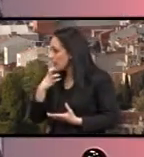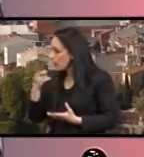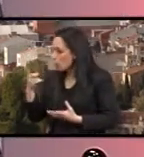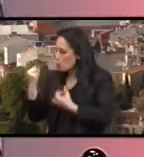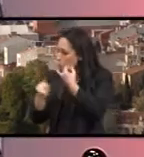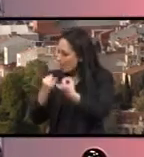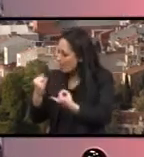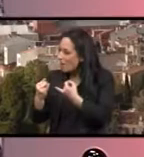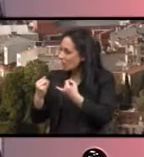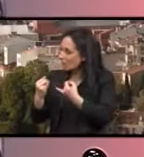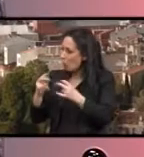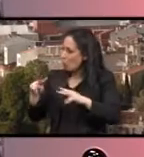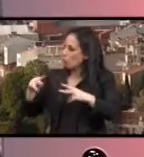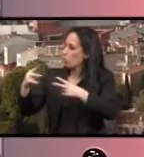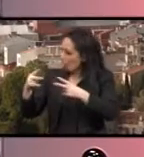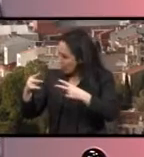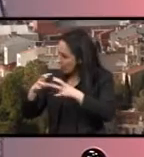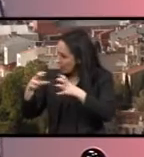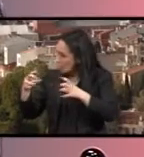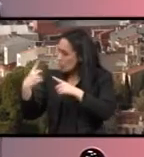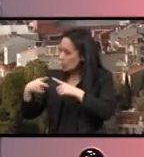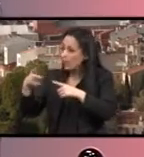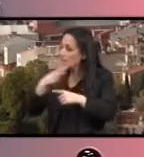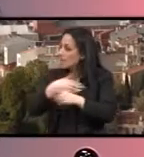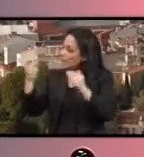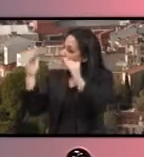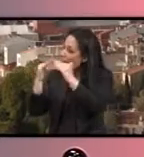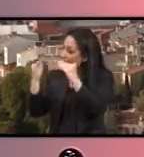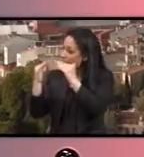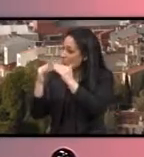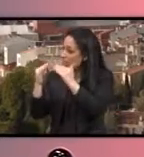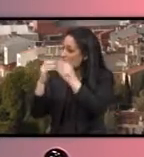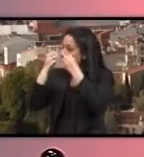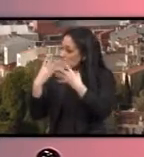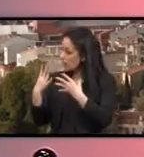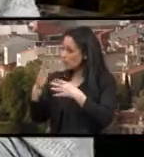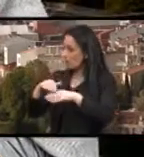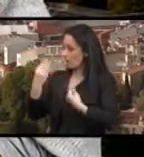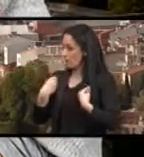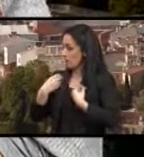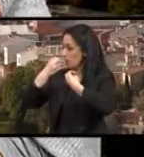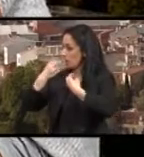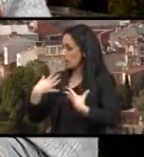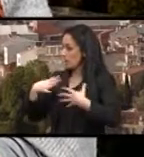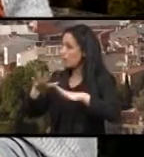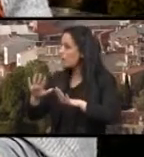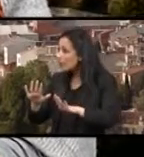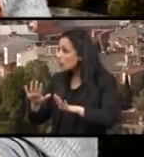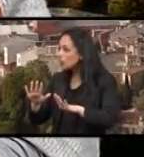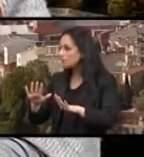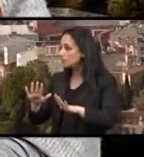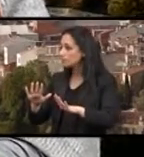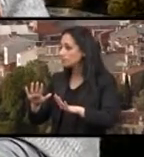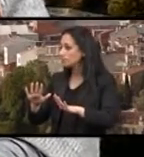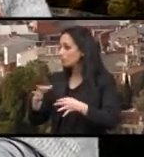important, que vol un habitatge digne per viure dignament, i què passa, Roser? No arriba? Pues que no toca, encara.